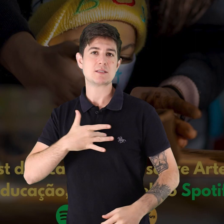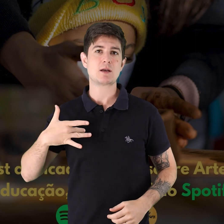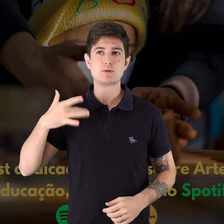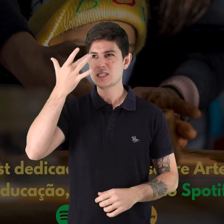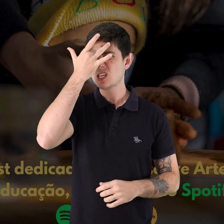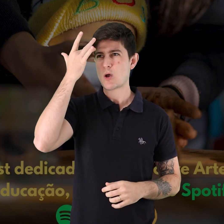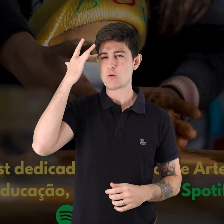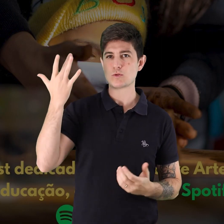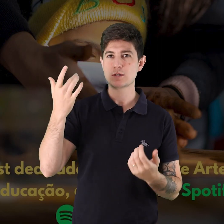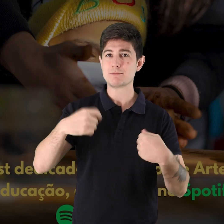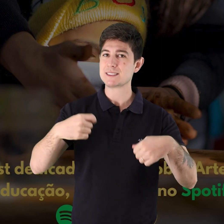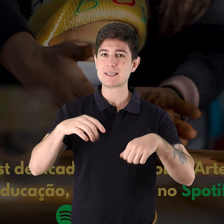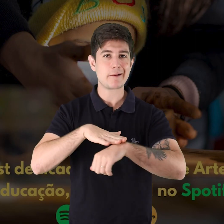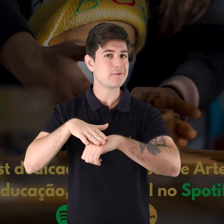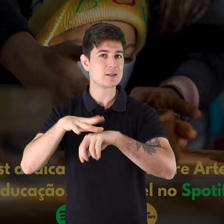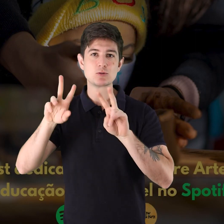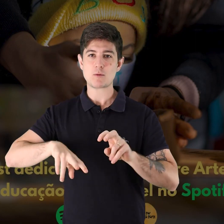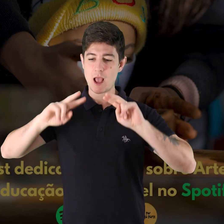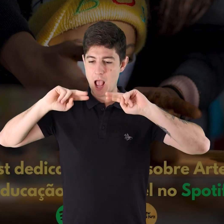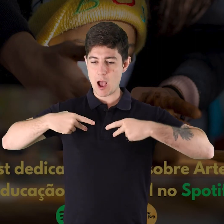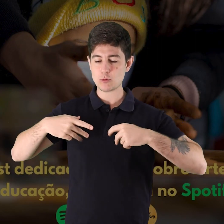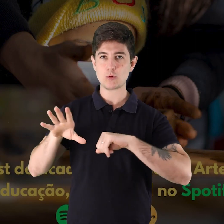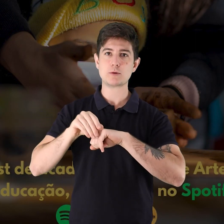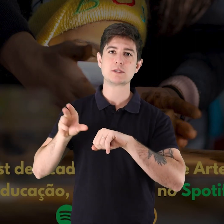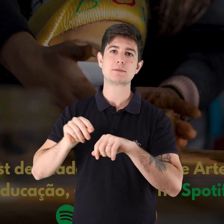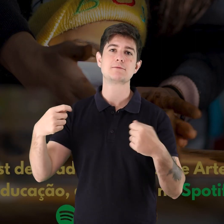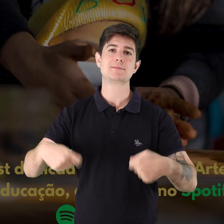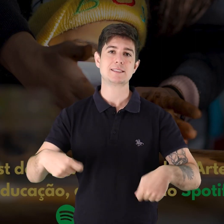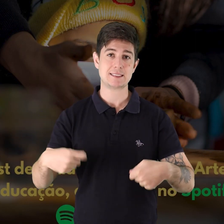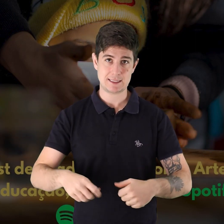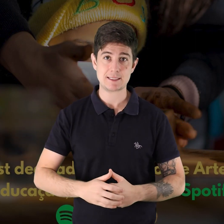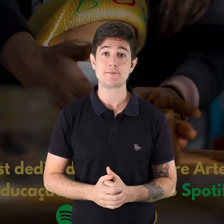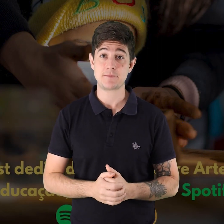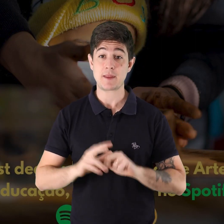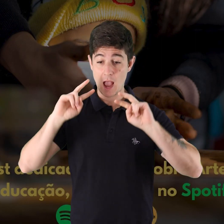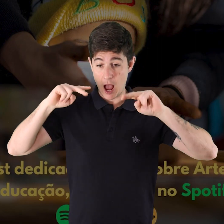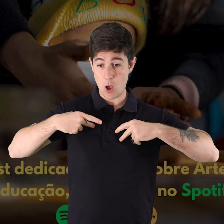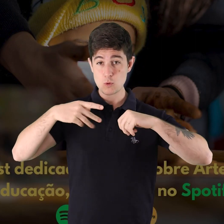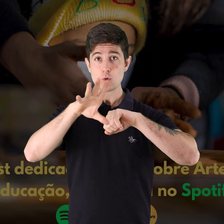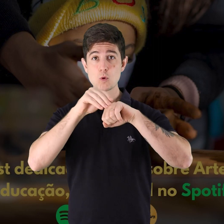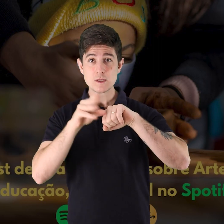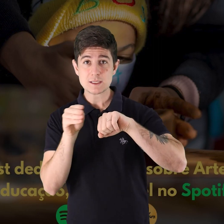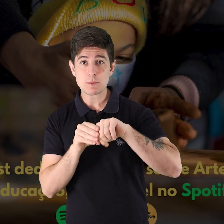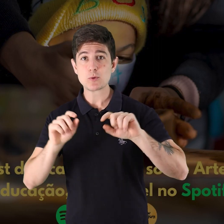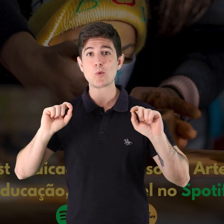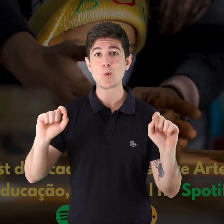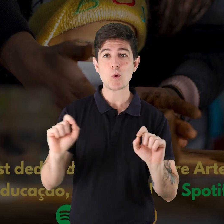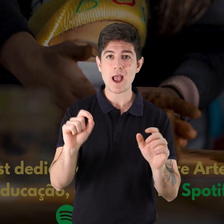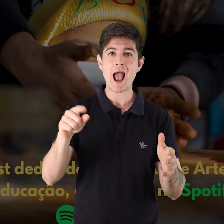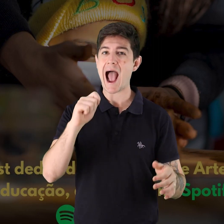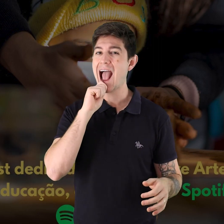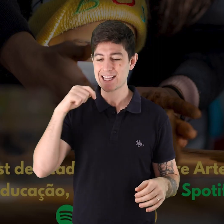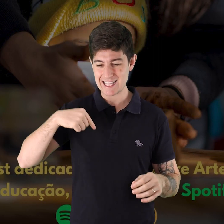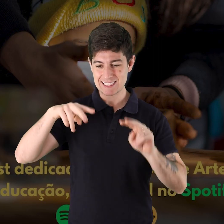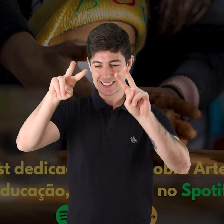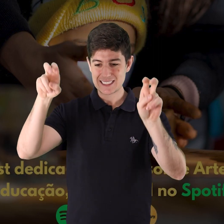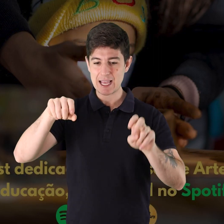saúde emocional, sobre saúde mental, sem falar sobre autoconhecimento. E o